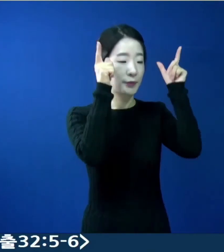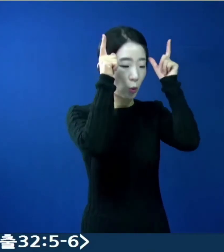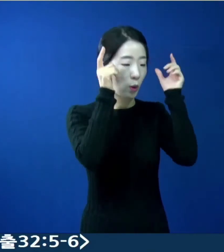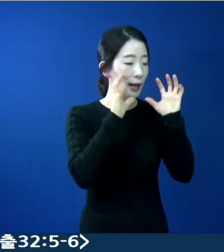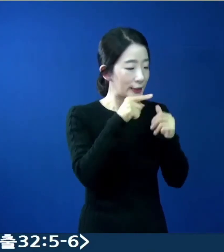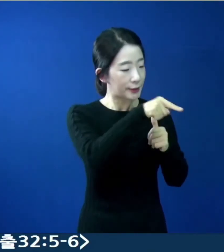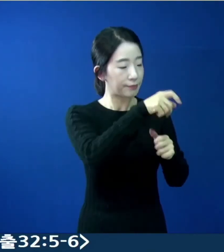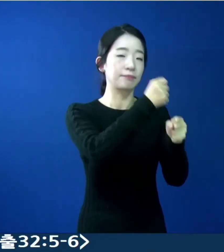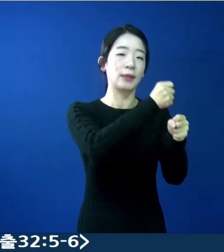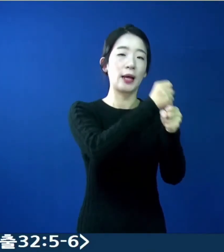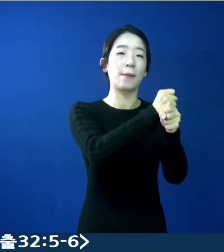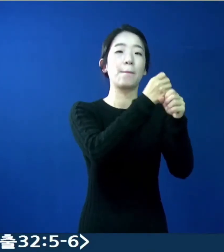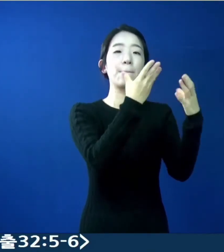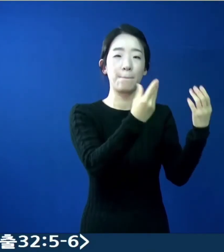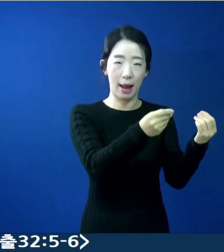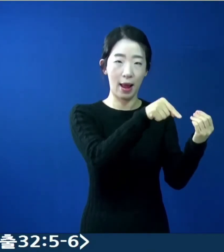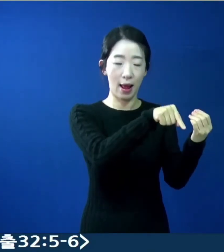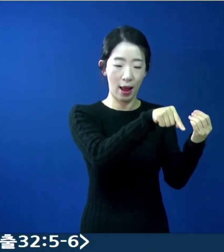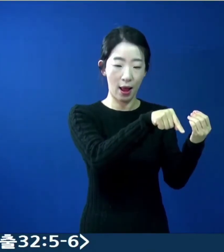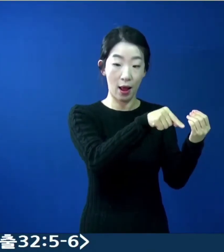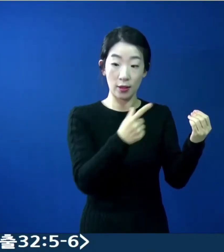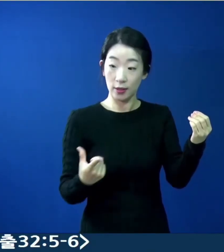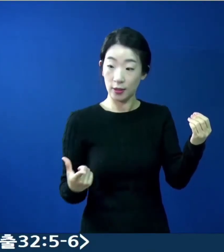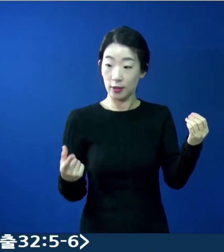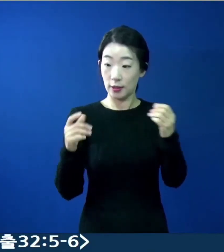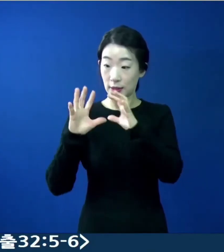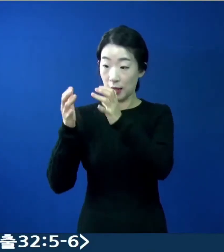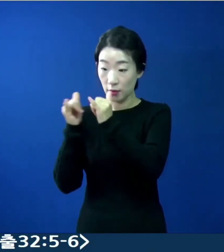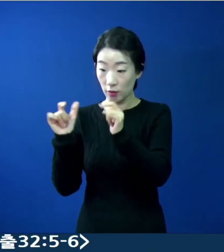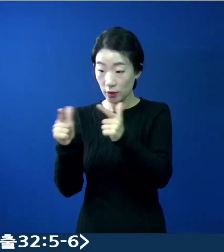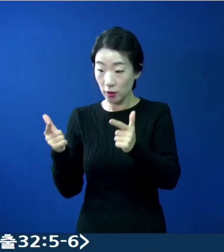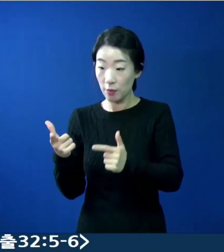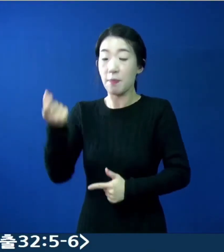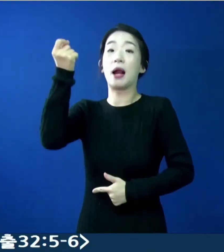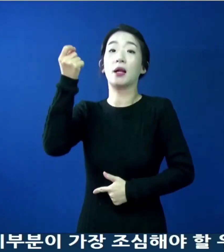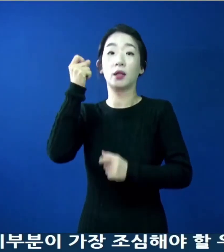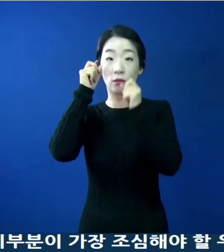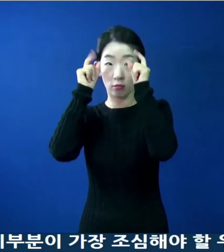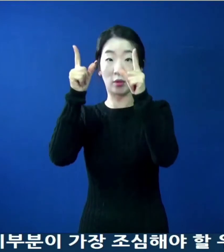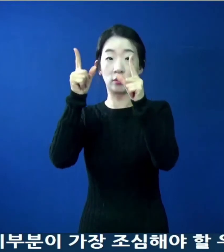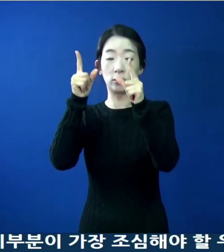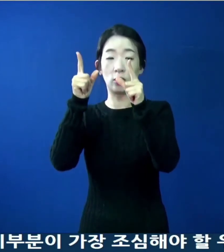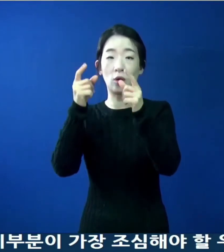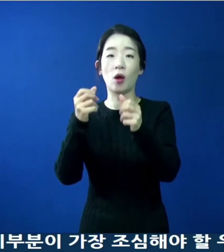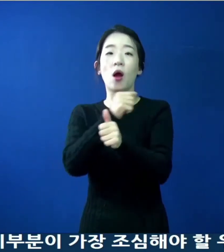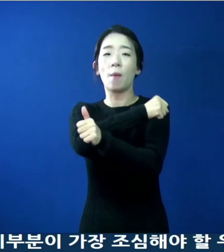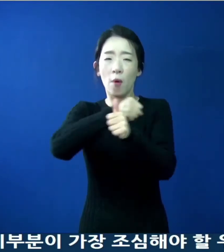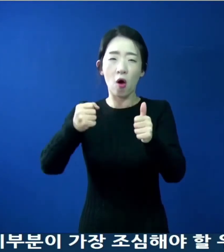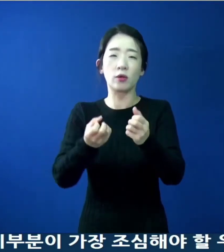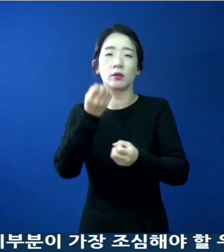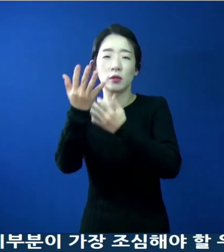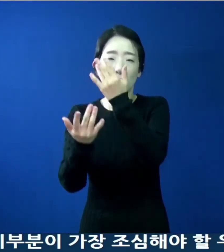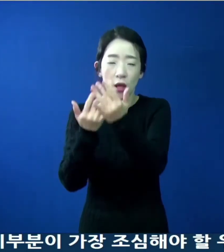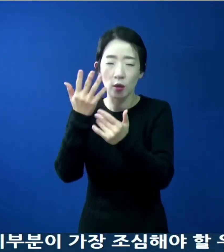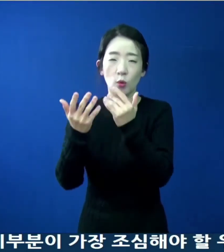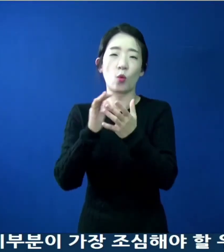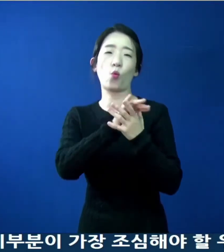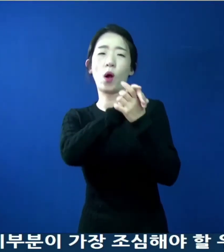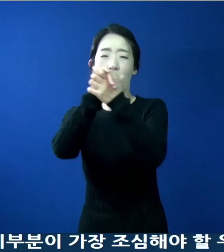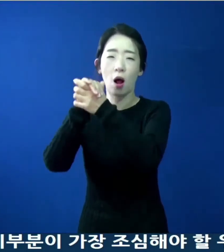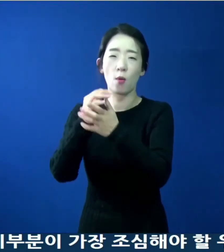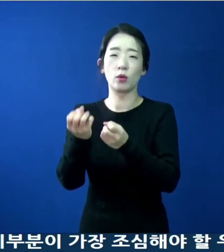아침에 뭐 했다고 돼 있어요? 일찍 일어났어요. 번제도 드리고 화목제도